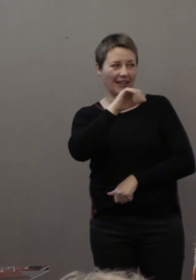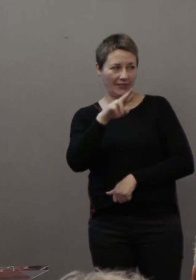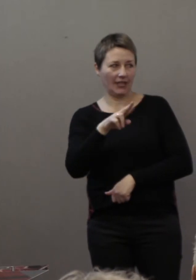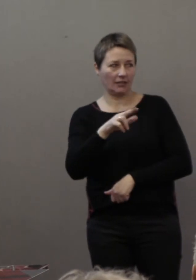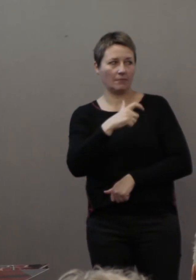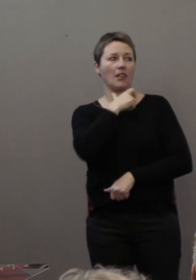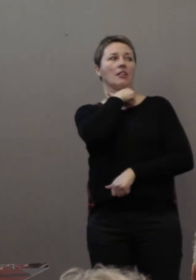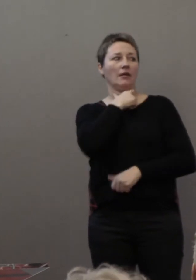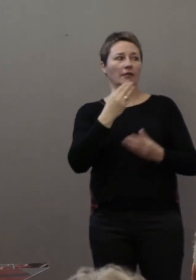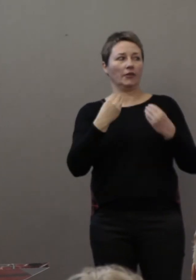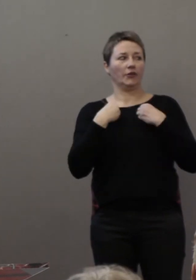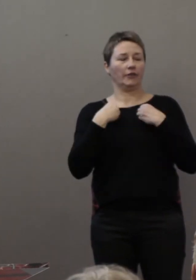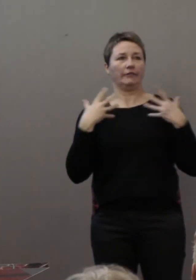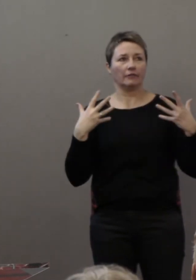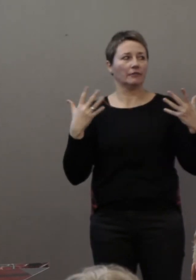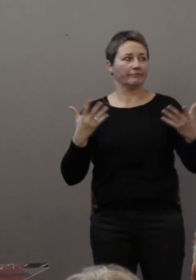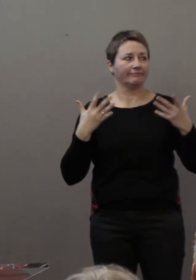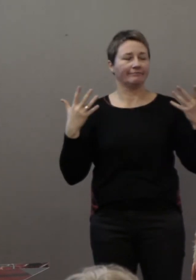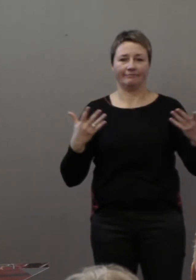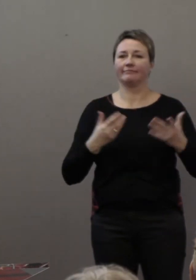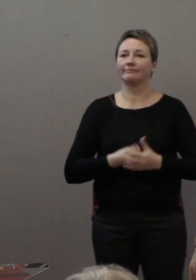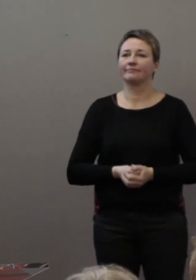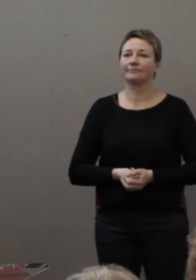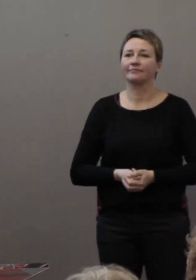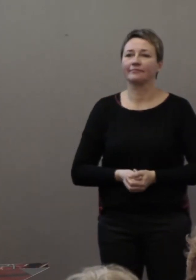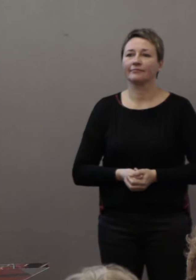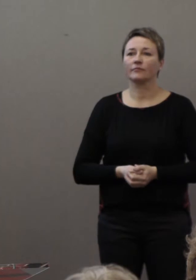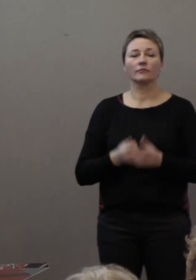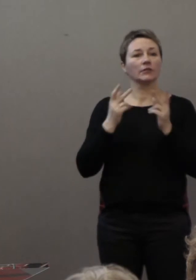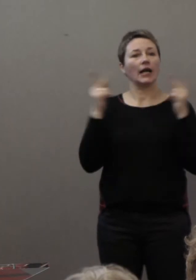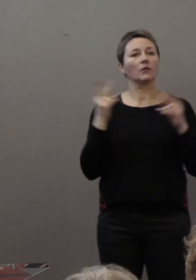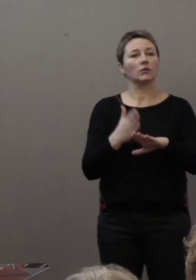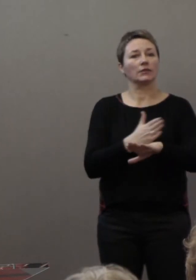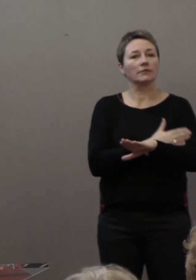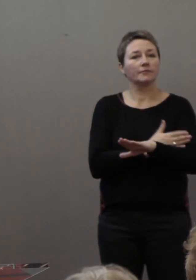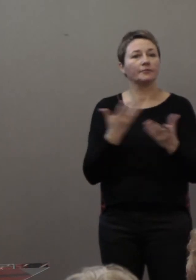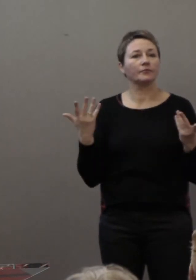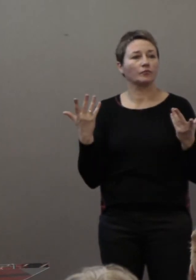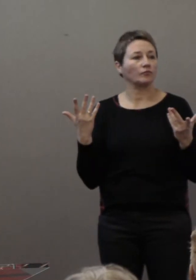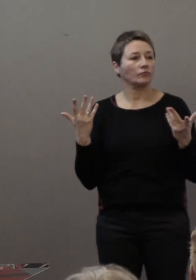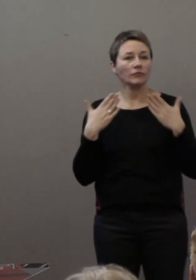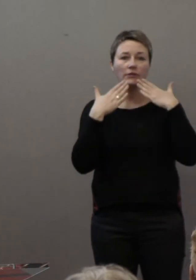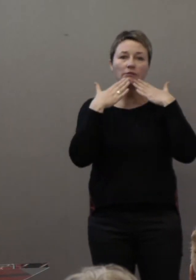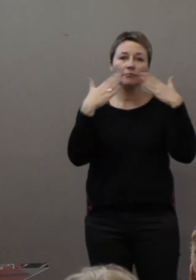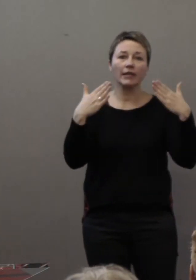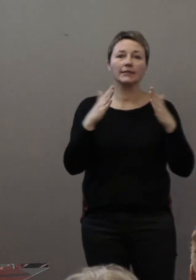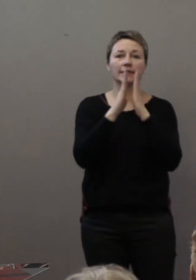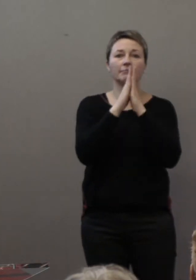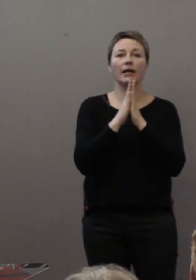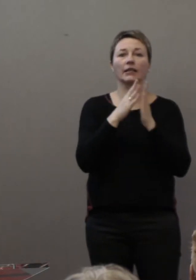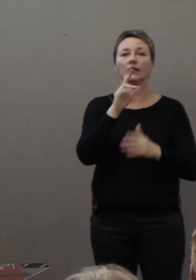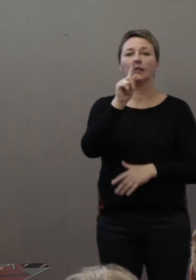geste. Bien. Je vais, avant de vous les annoncer, je vais également adresser un remerciement à Marie Guéra,